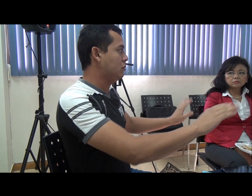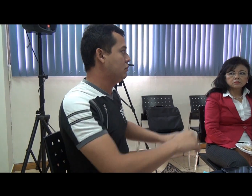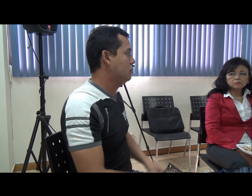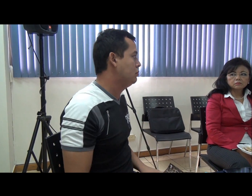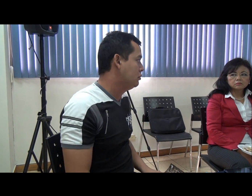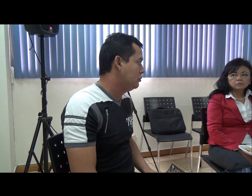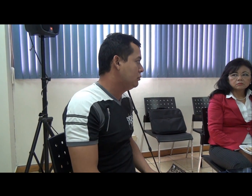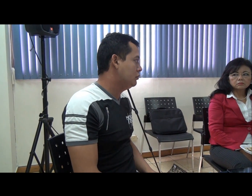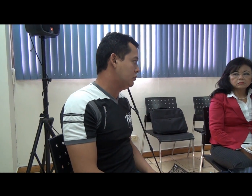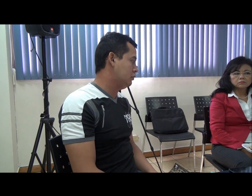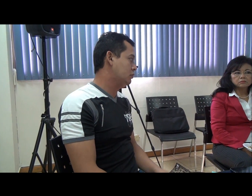reconocen solamente.